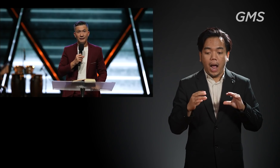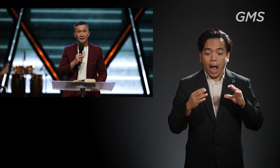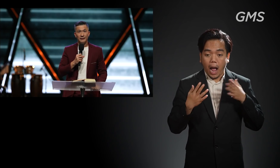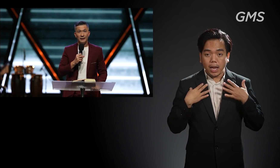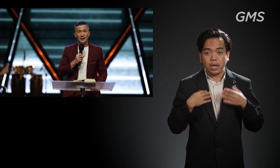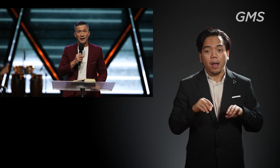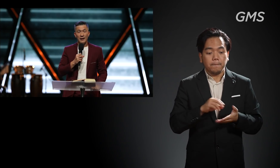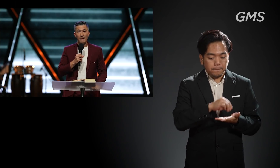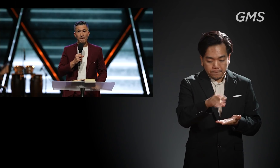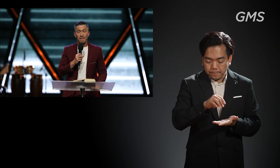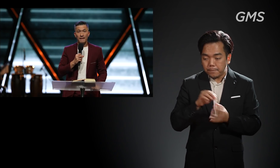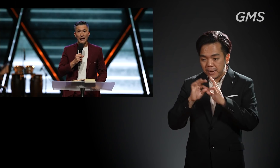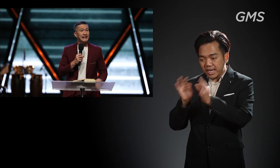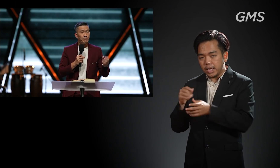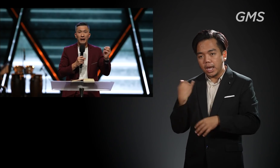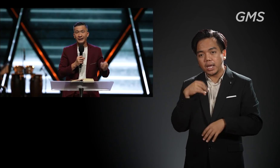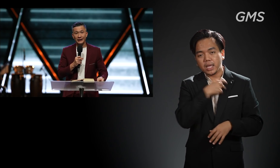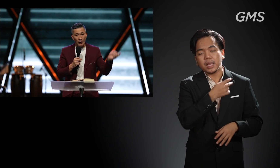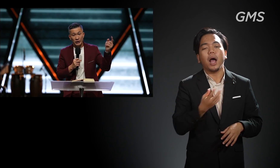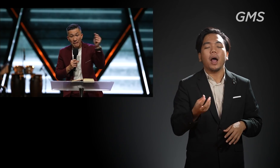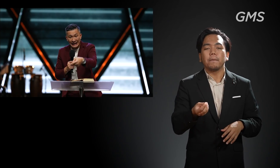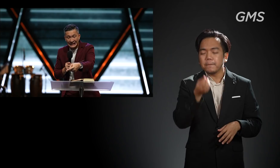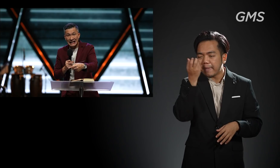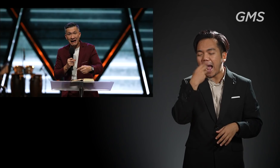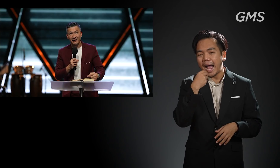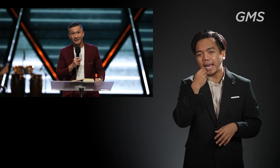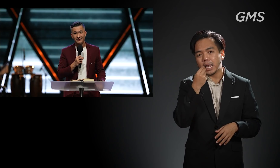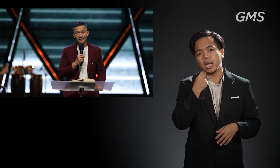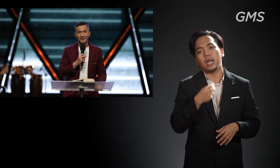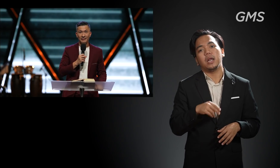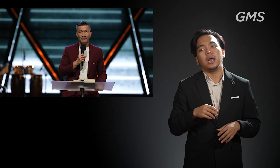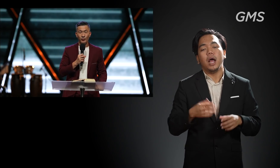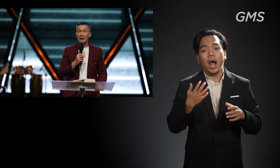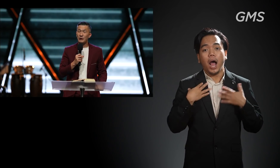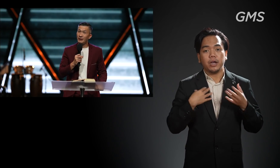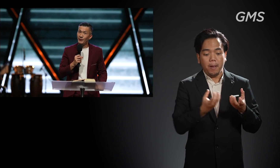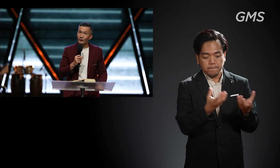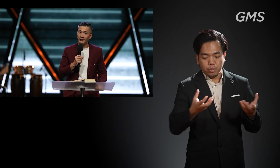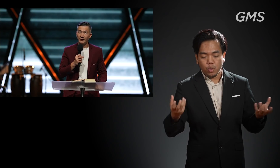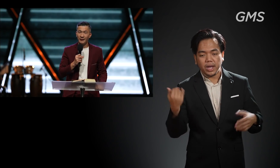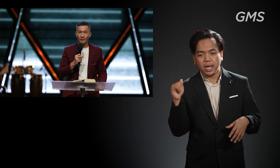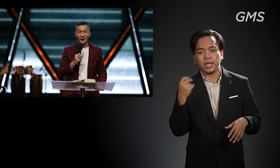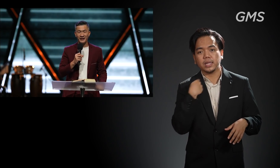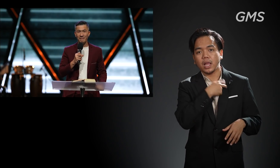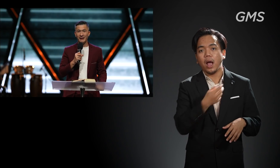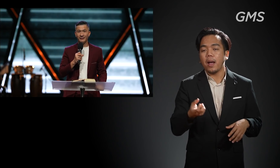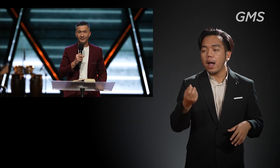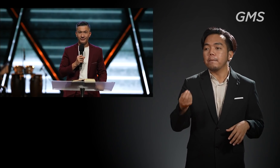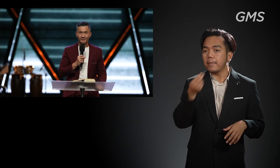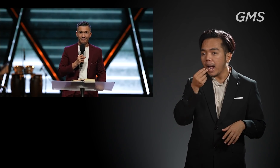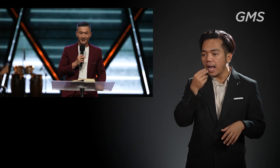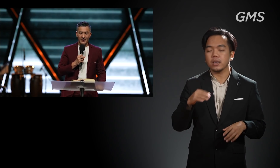Ada buah tertentu harus kembali ke tanah. bukan masuk ke perut dan buang ke